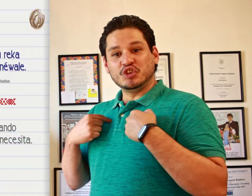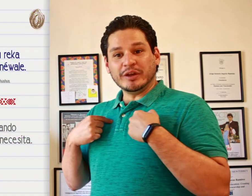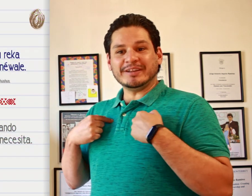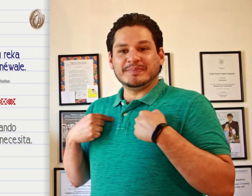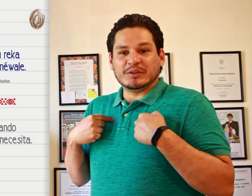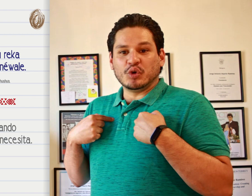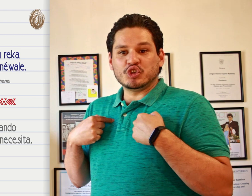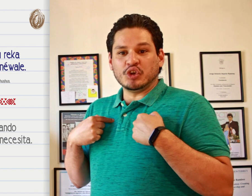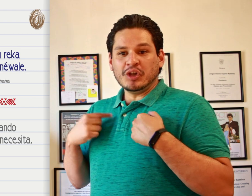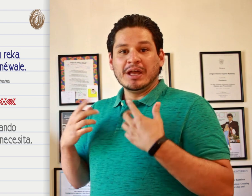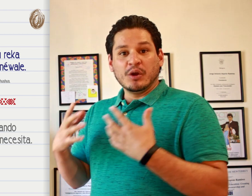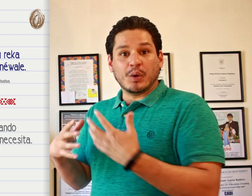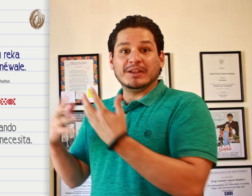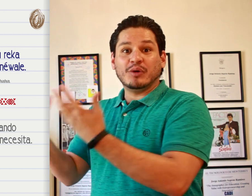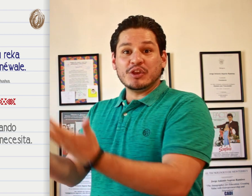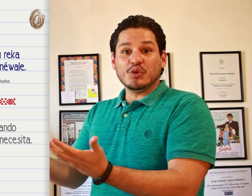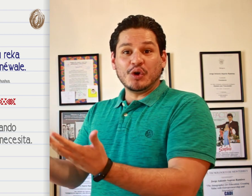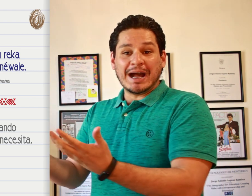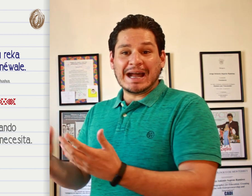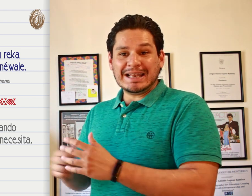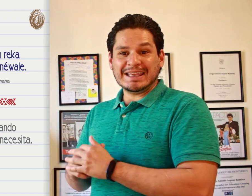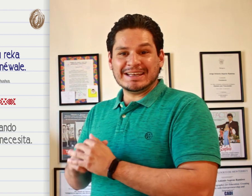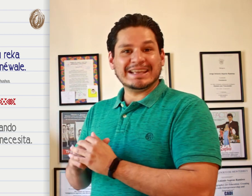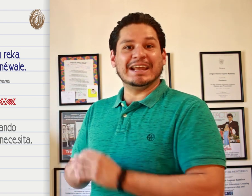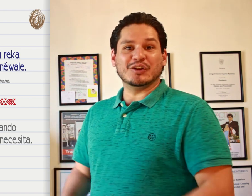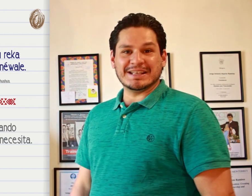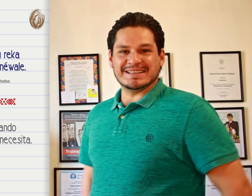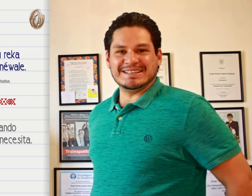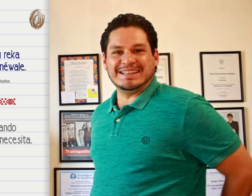Soy respetuoso cuando ayudo a alguien que lo necesita.